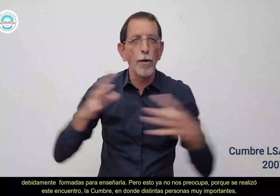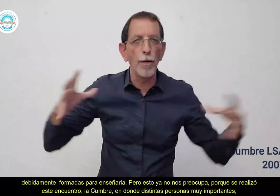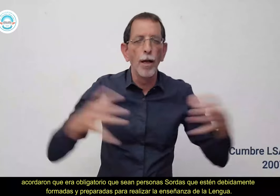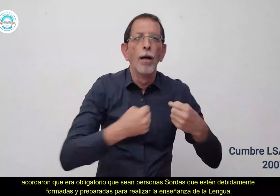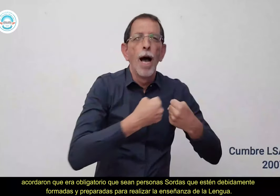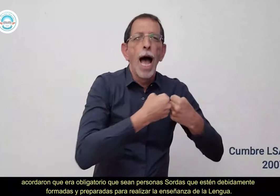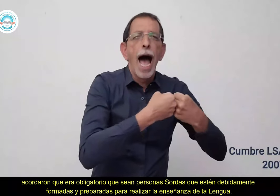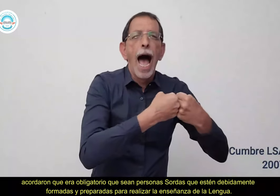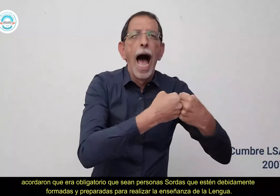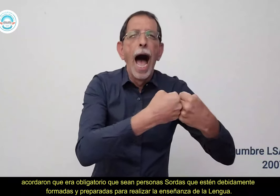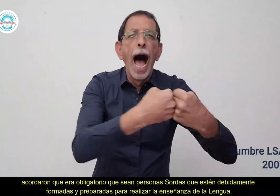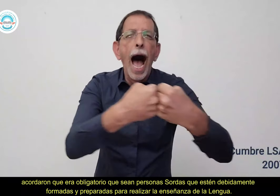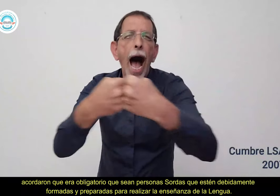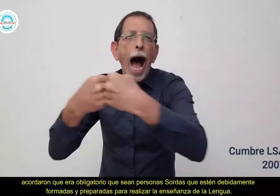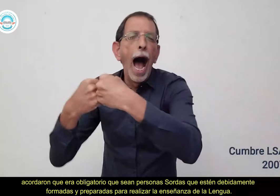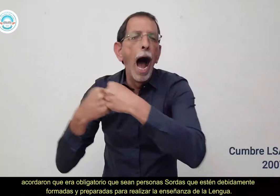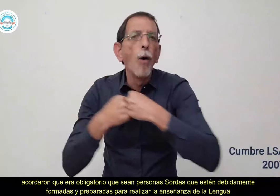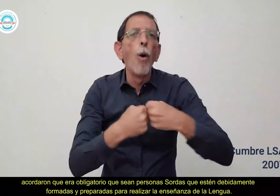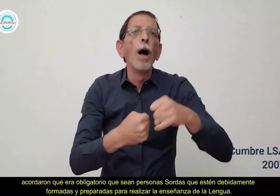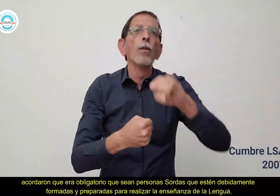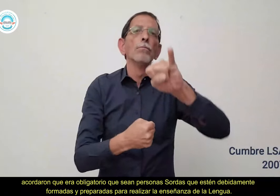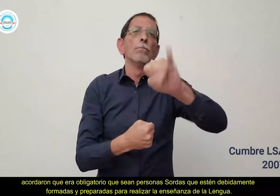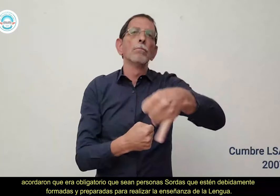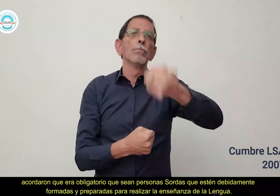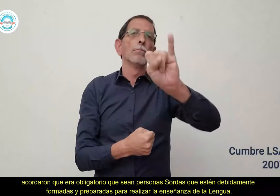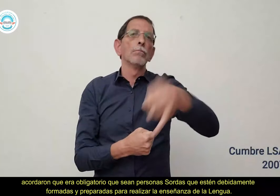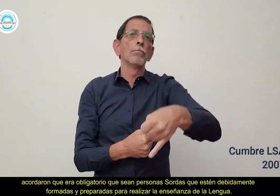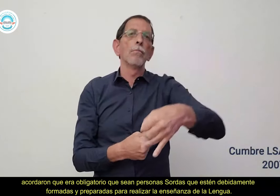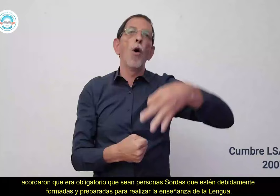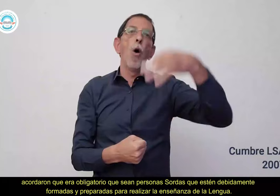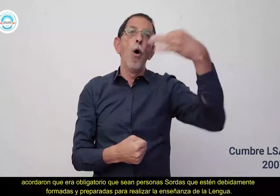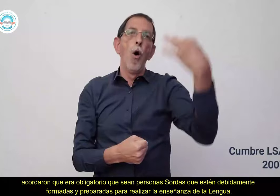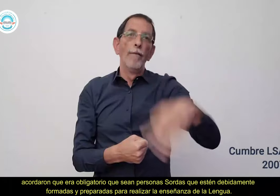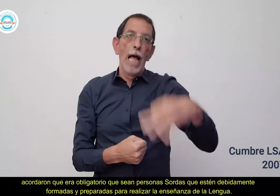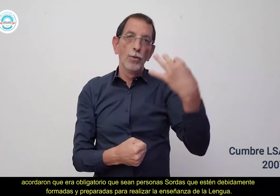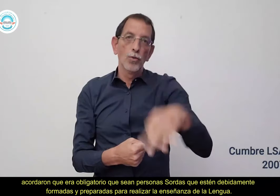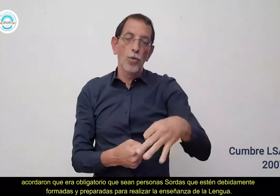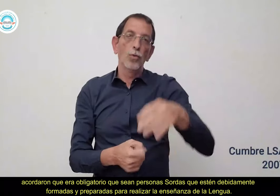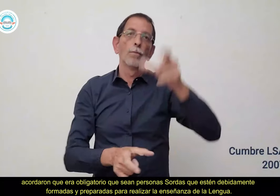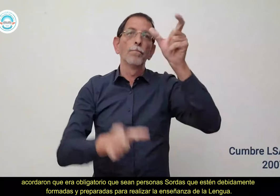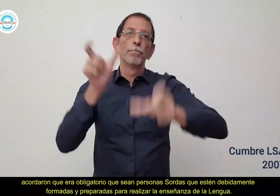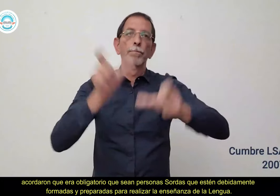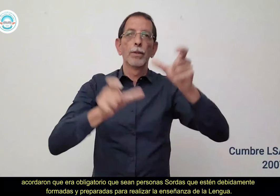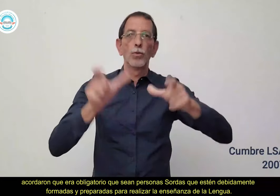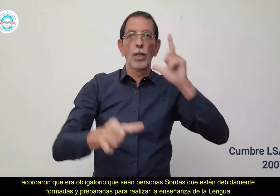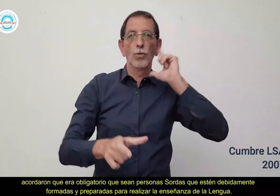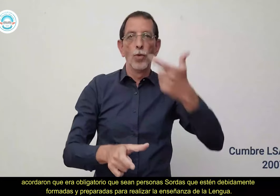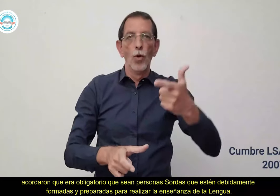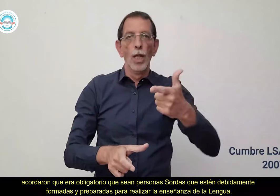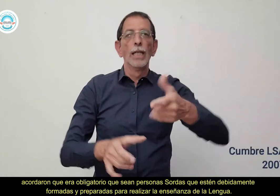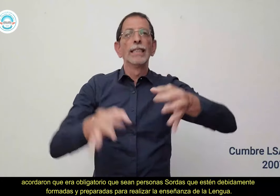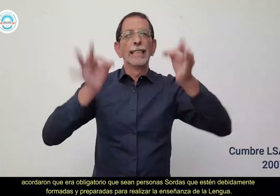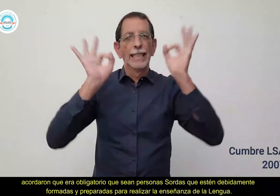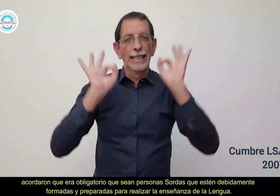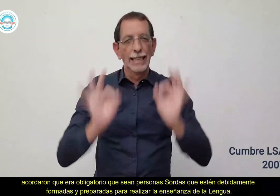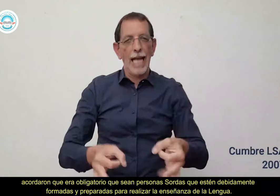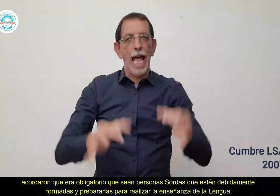importantes acordaron que era obligatorio que sean personas sordas que estén